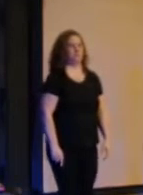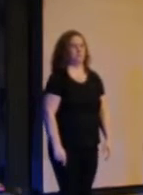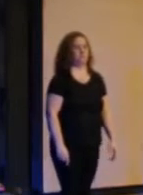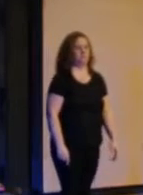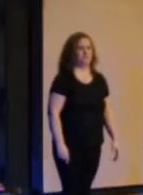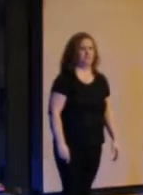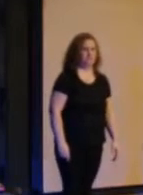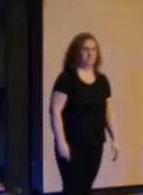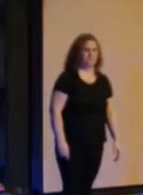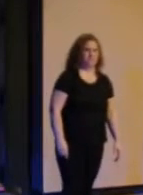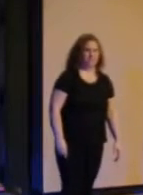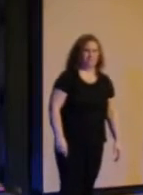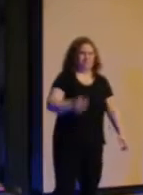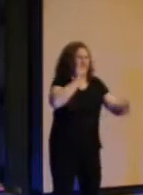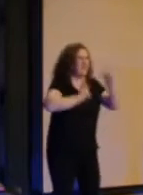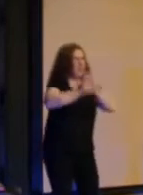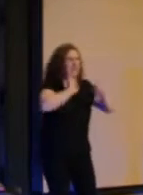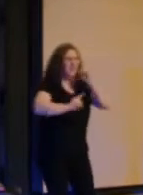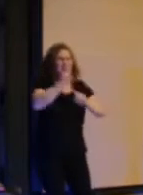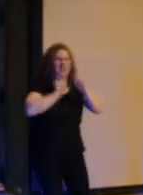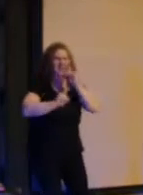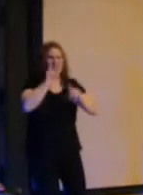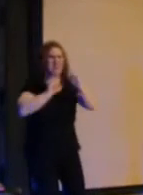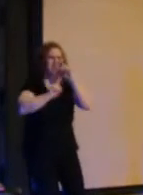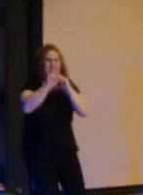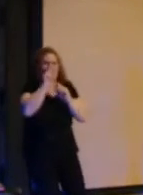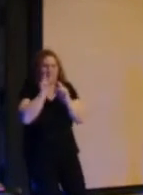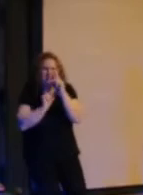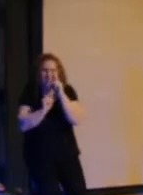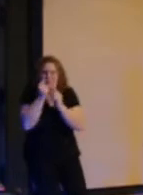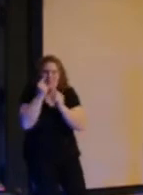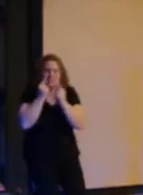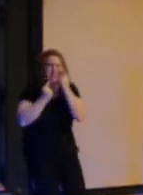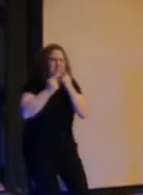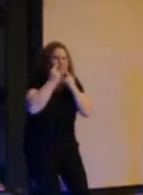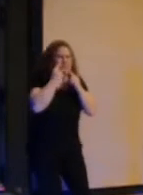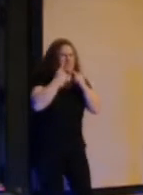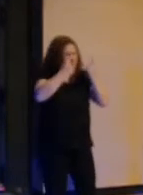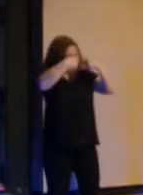Rompe a llorar, impotente. Otra vez más.